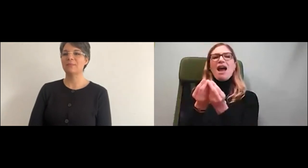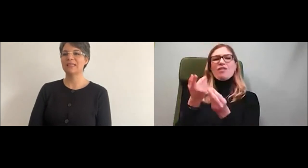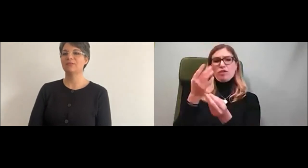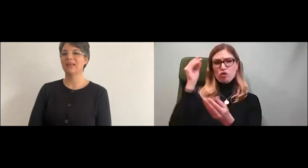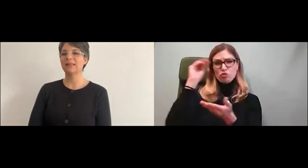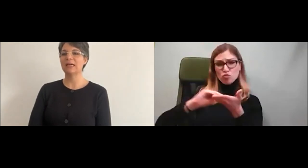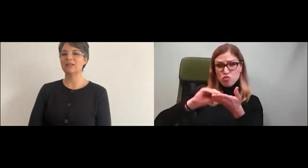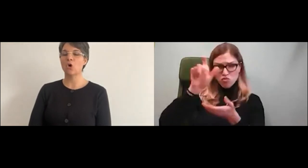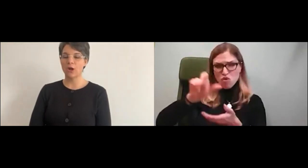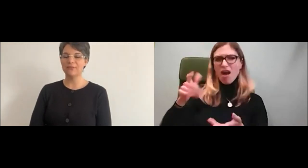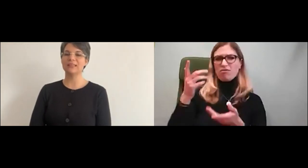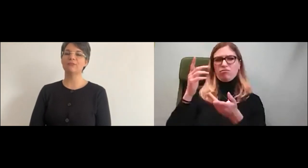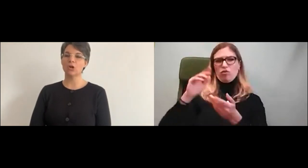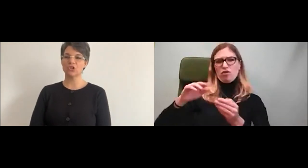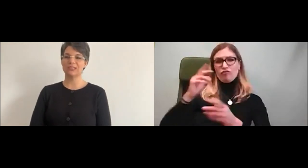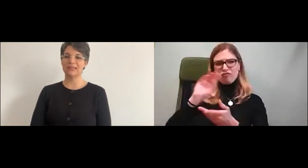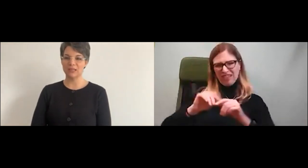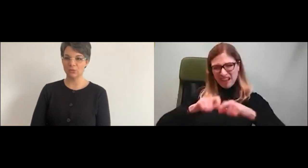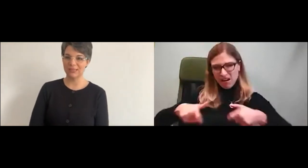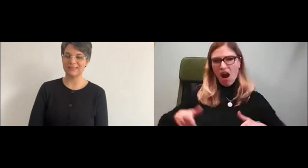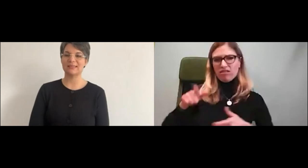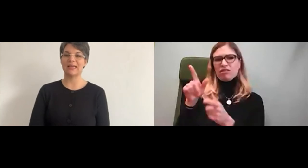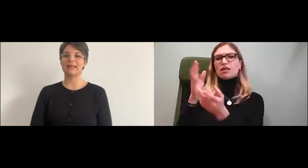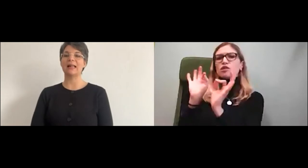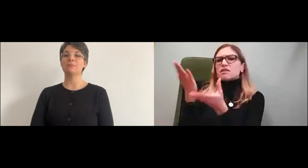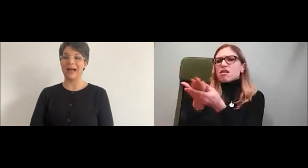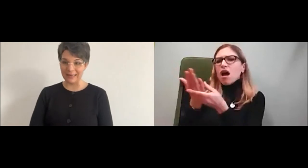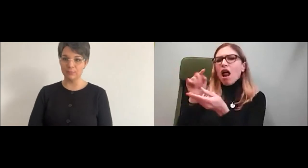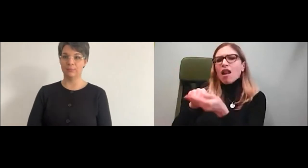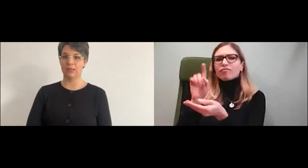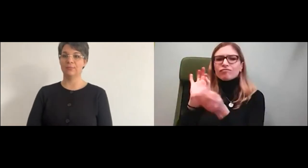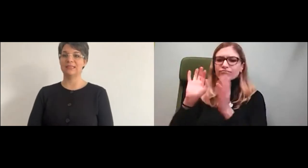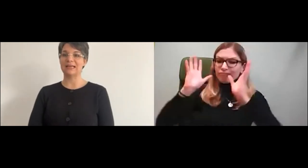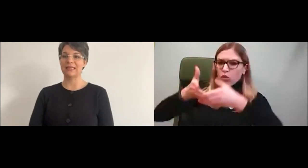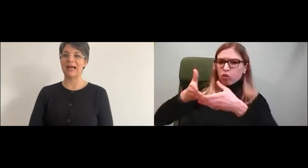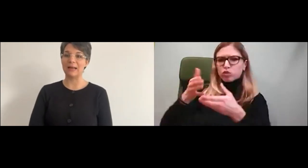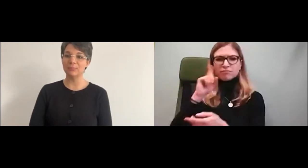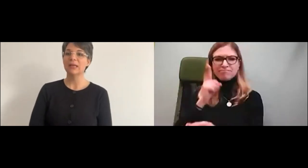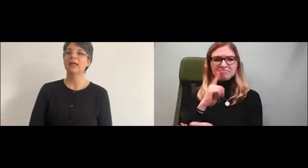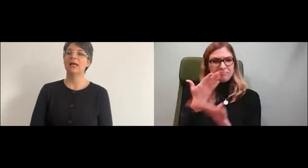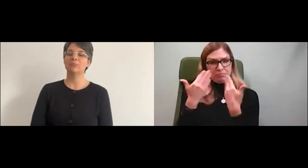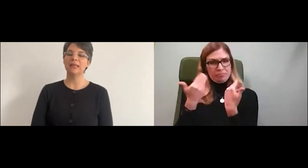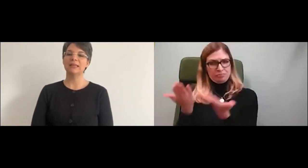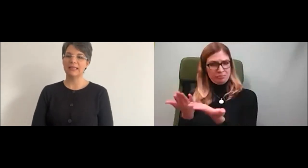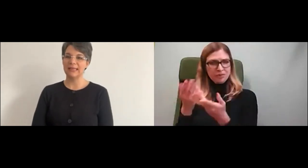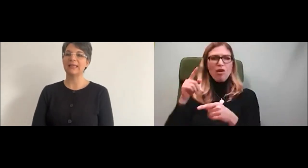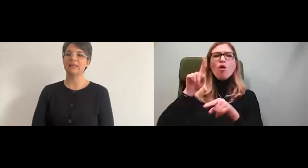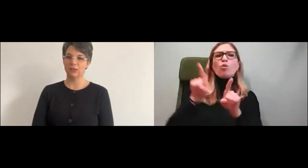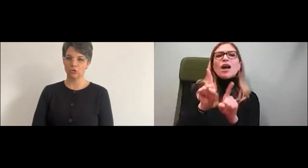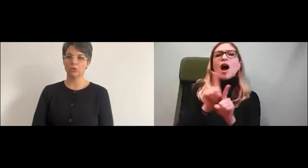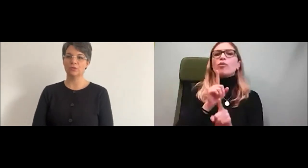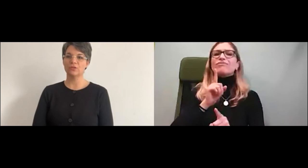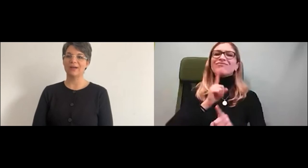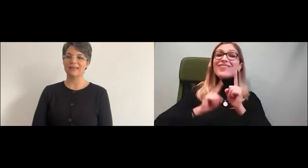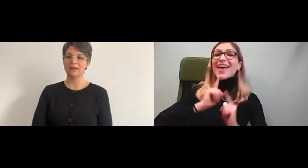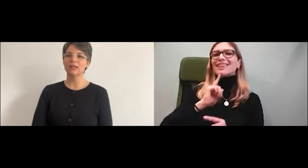beziehungsweise wir haben sie entwickeln. Also häufig die Vorgeschichte ist natürlich, dass es eine allgemeine Didaktik gab in den Kindergärten, in